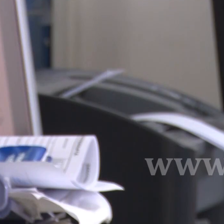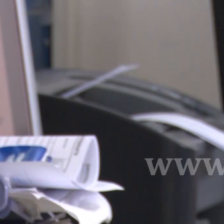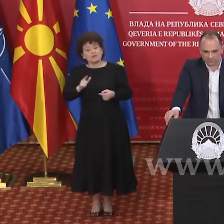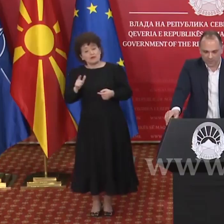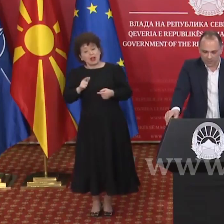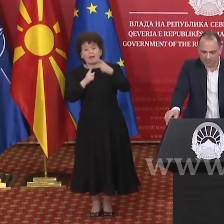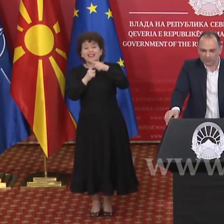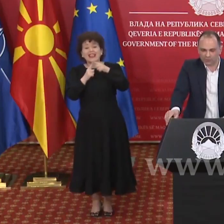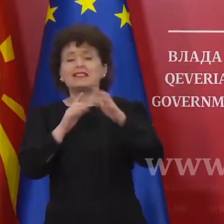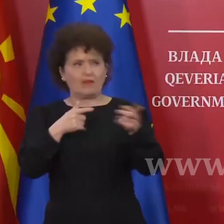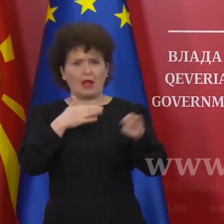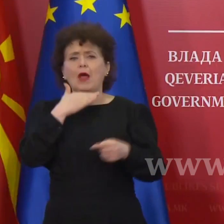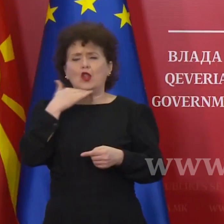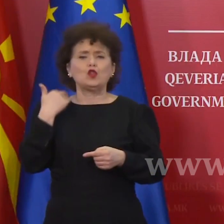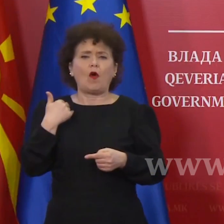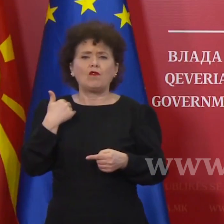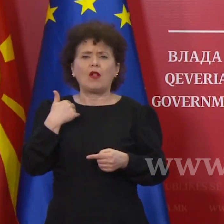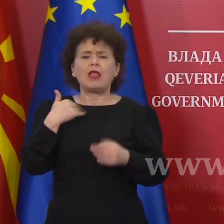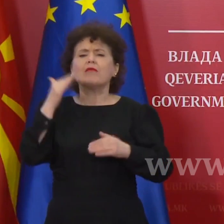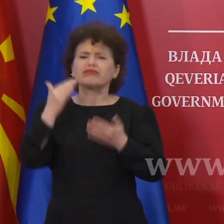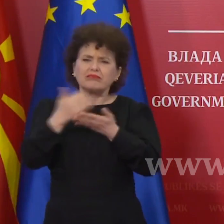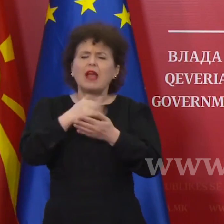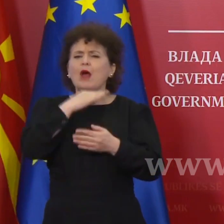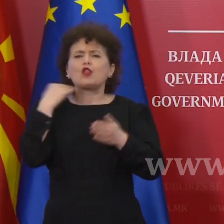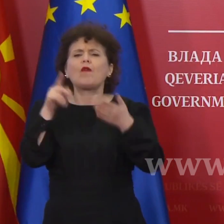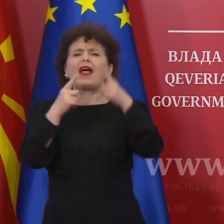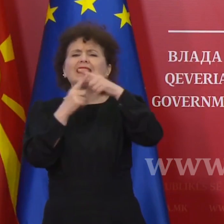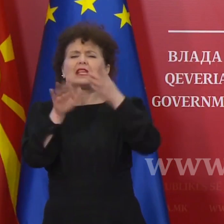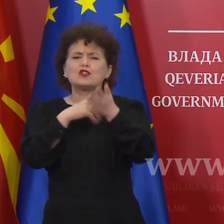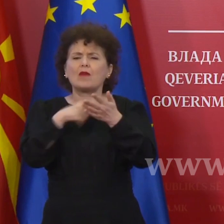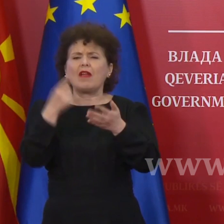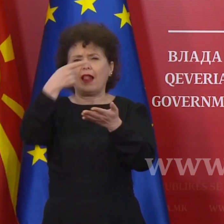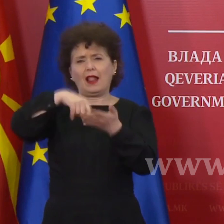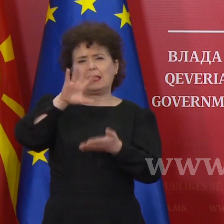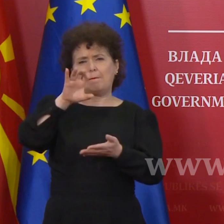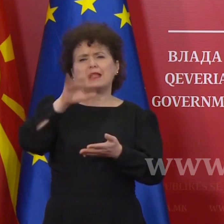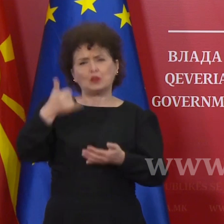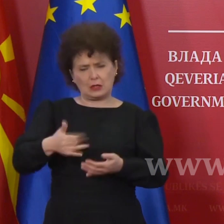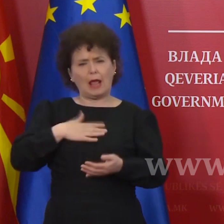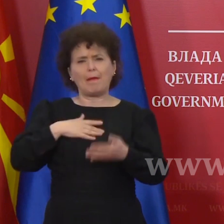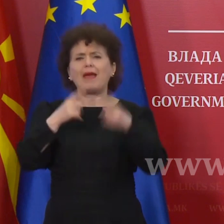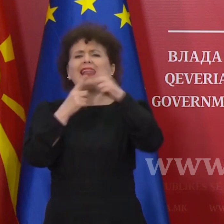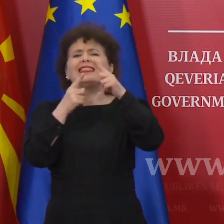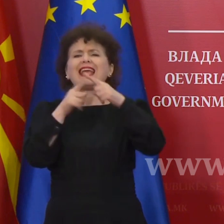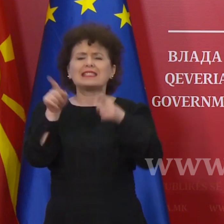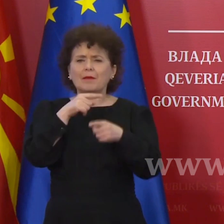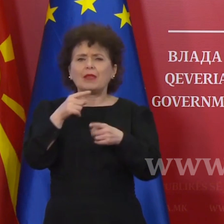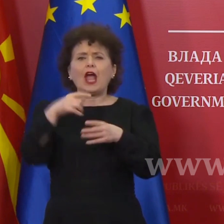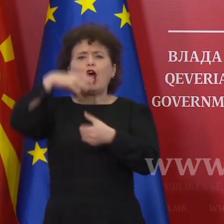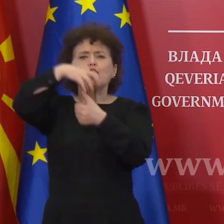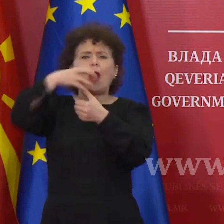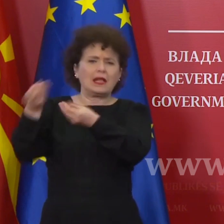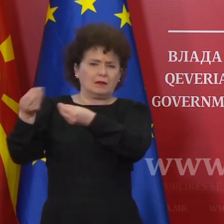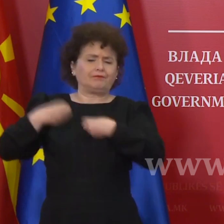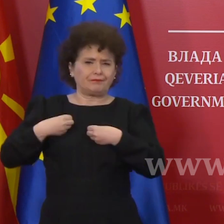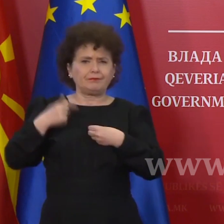коронавирус. Има доволна количина на тестови, близу 1500 во овој момент, најава за донација за 1000